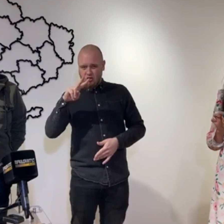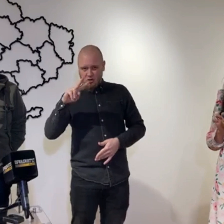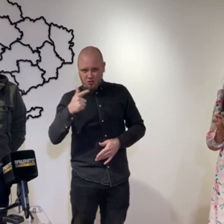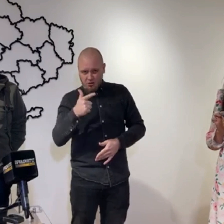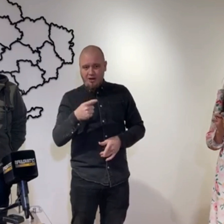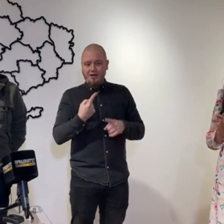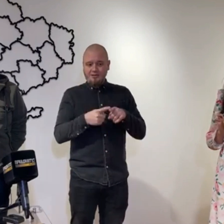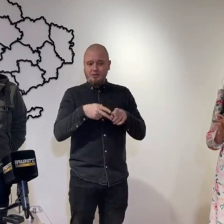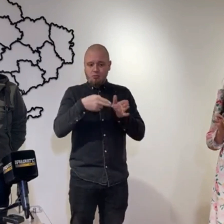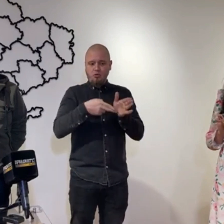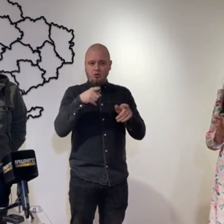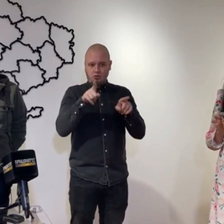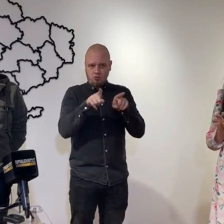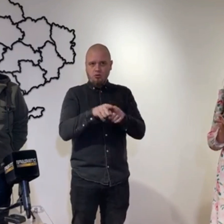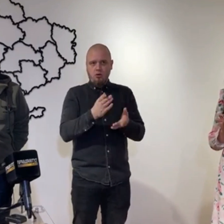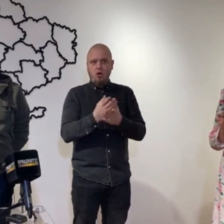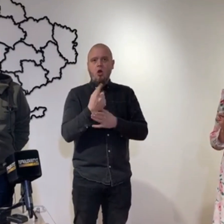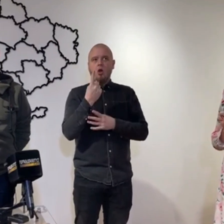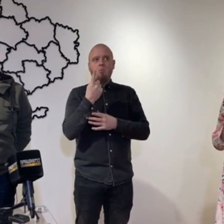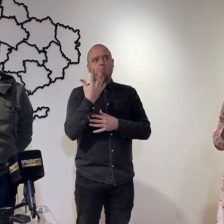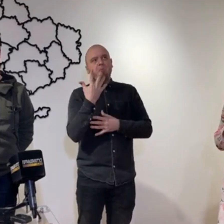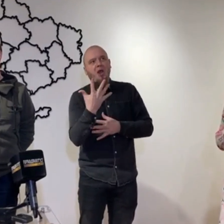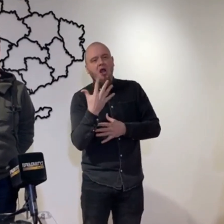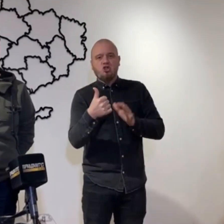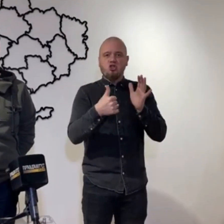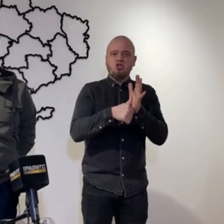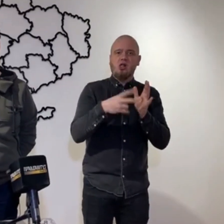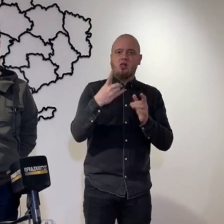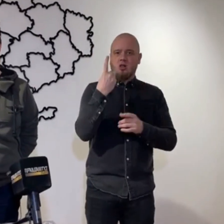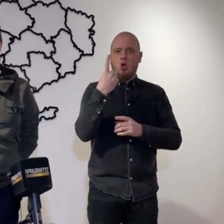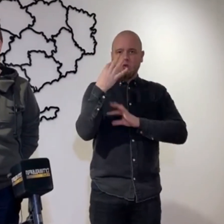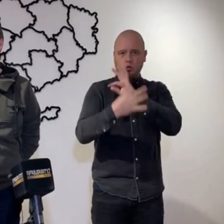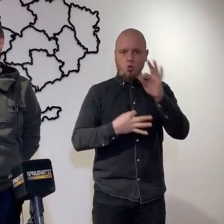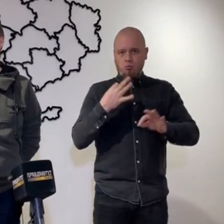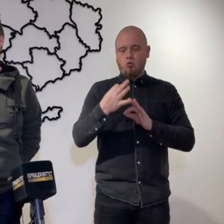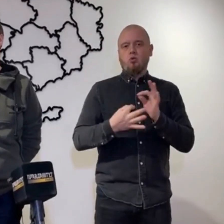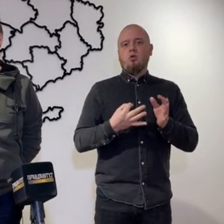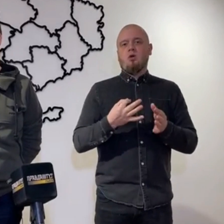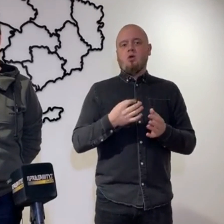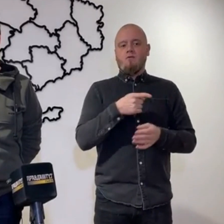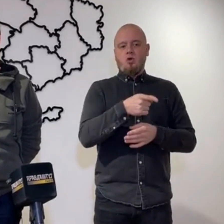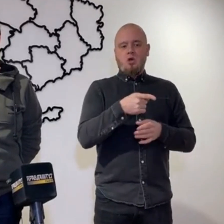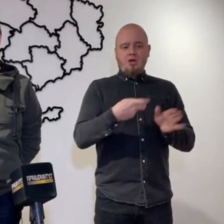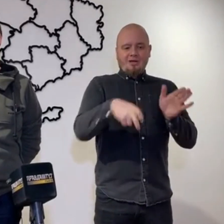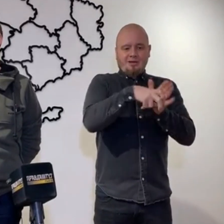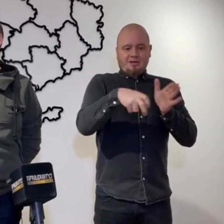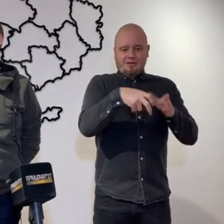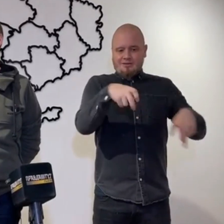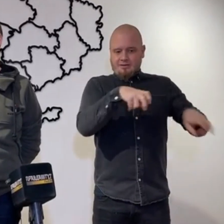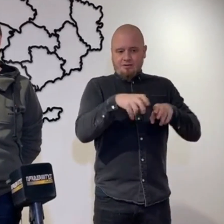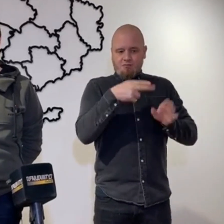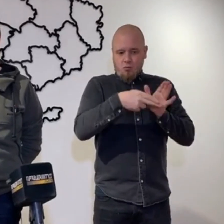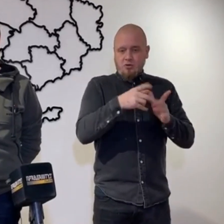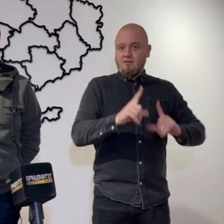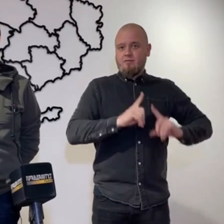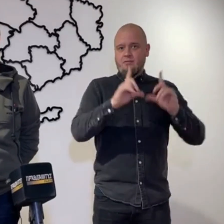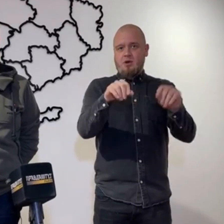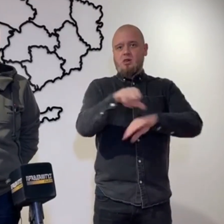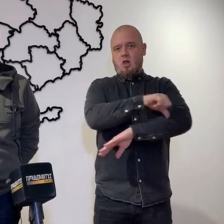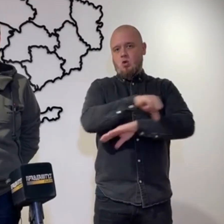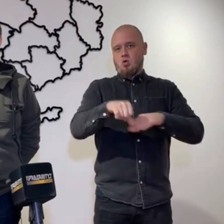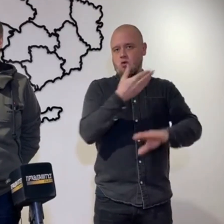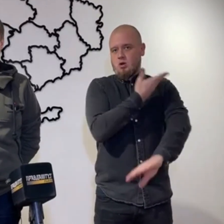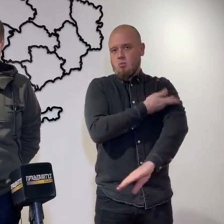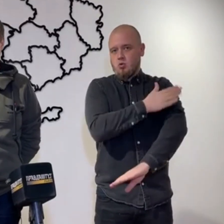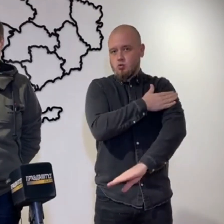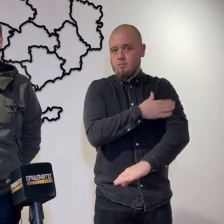їх 5-6 на добу, в залежності від потреби. Так, вони сідають в поїзди з вокзалу, відправляються на кордон на